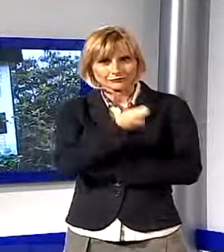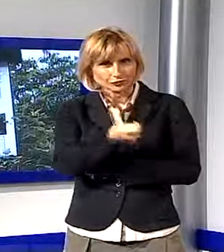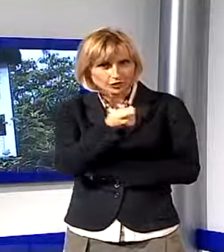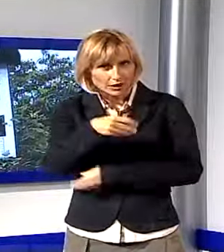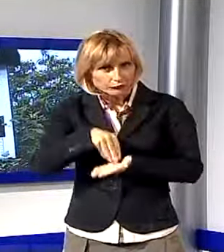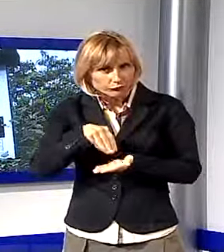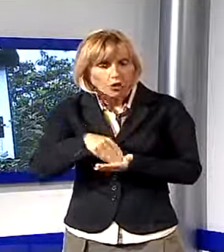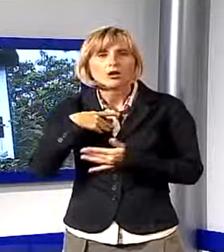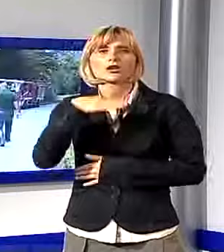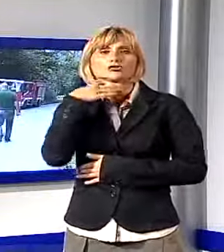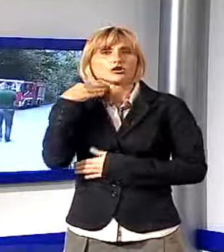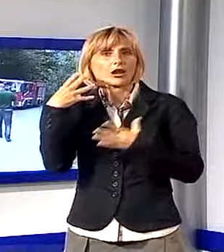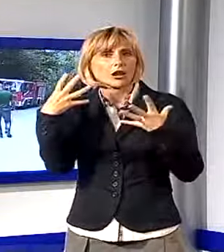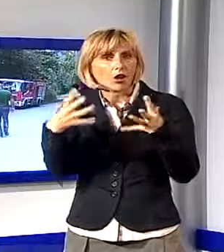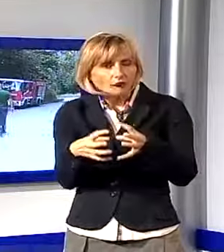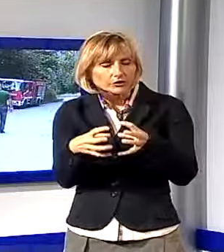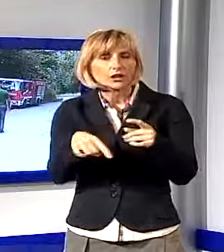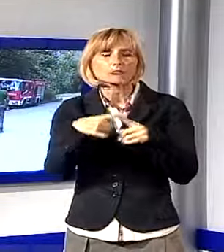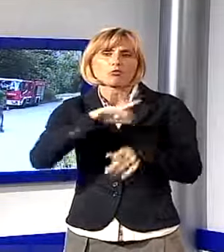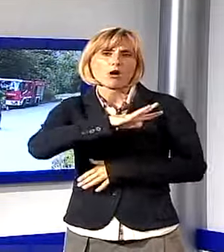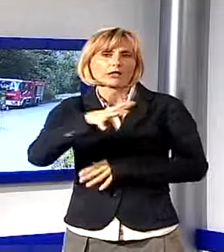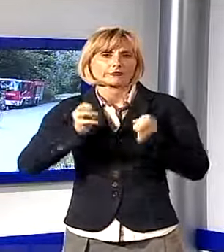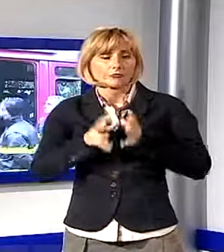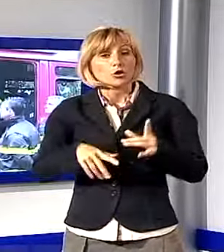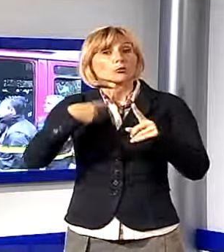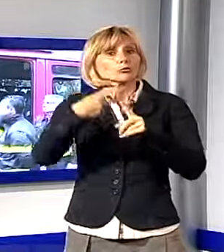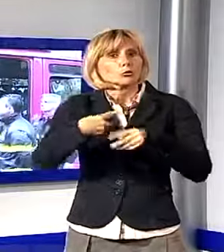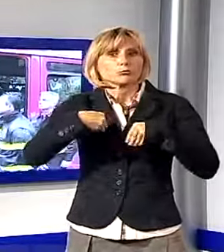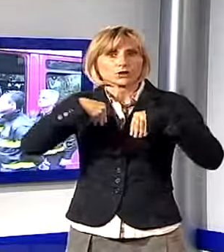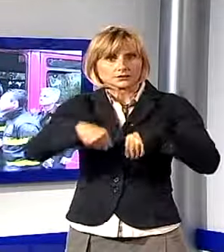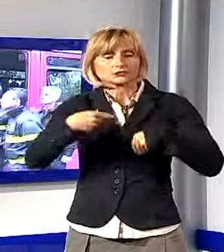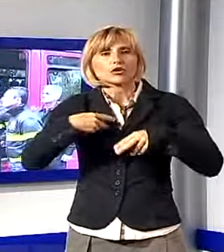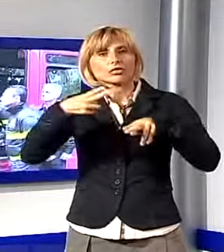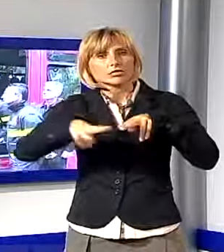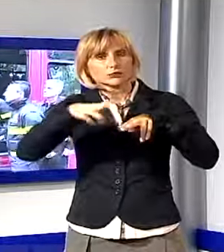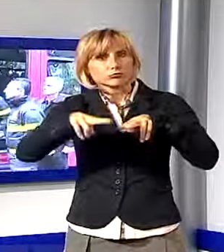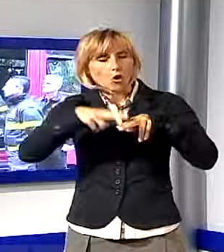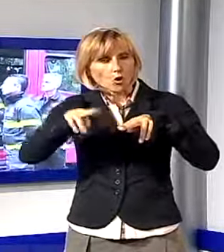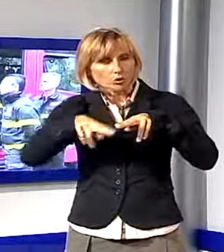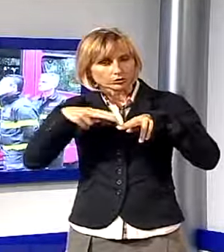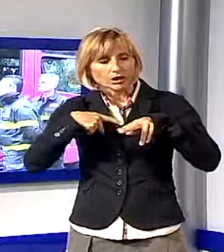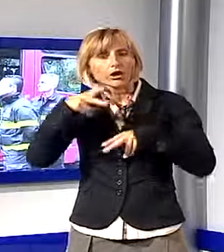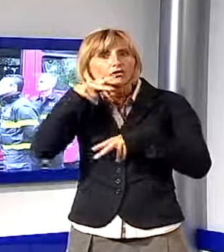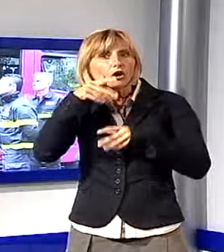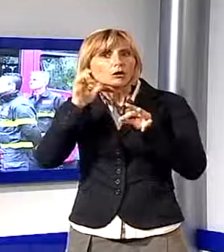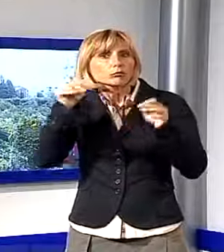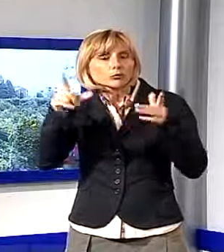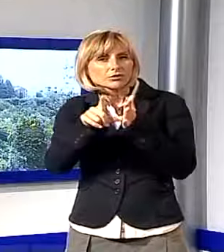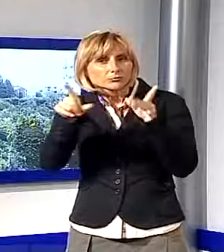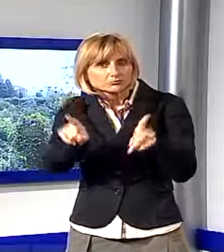unità cinofile e altri volontari. C'è anche il nipote che era con la donna al momento della scomparsa. È stato lui insieme ai fratelli a